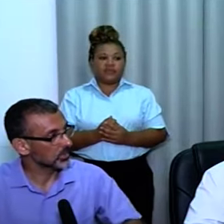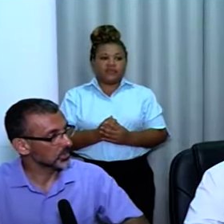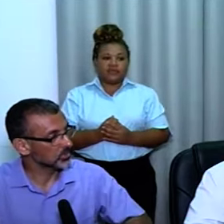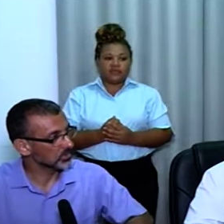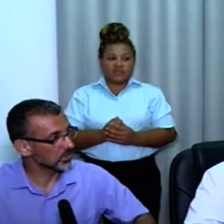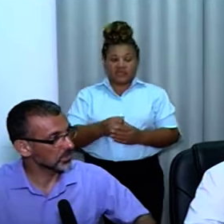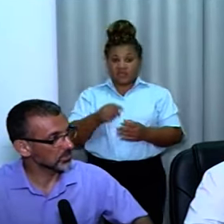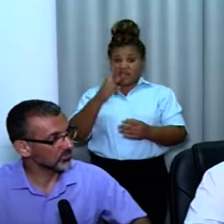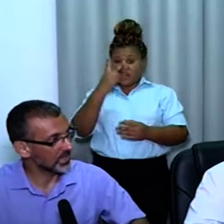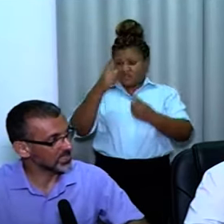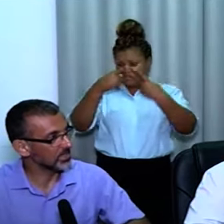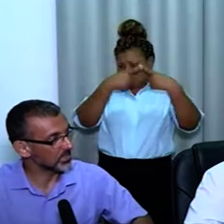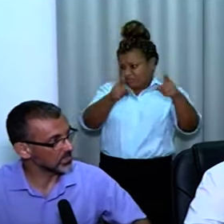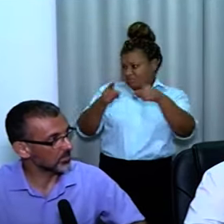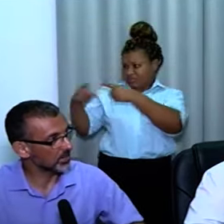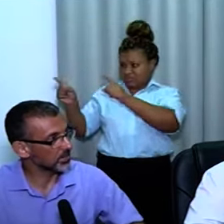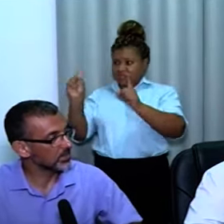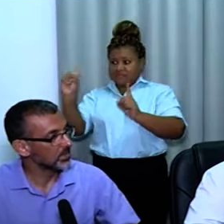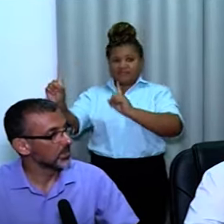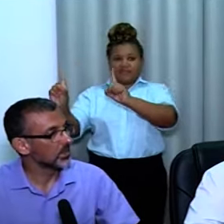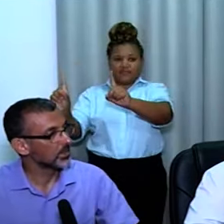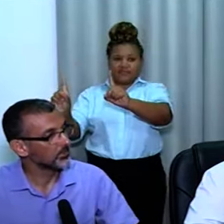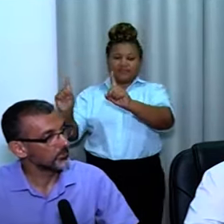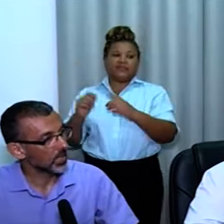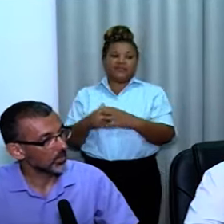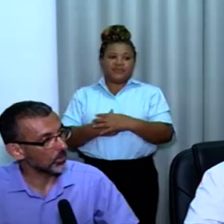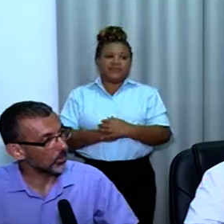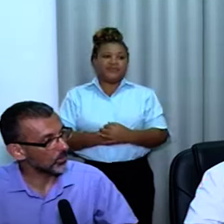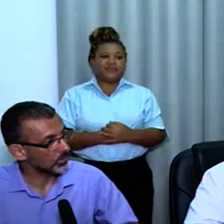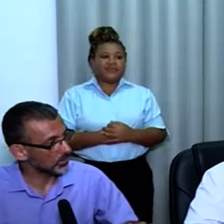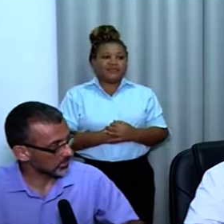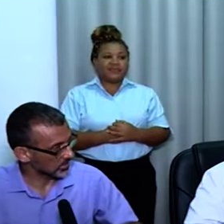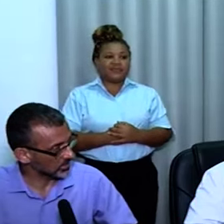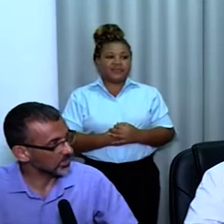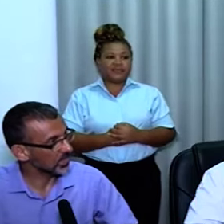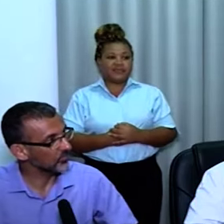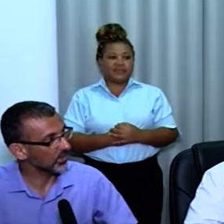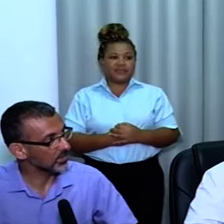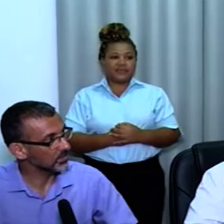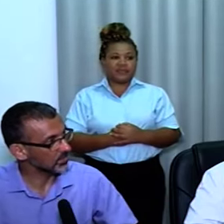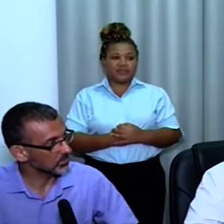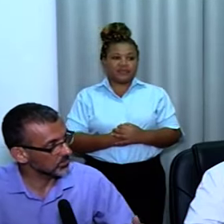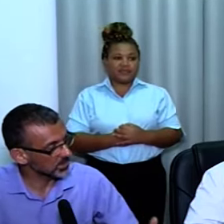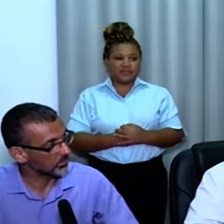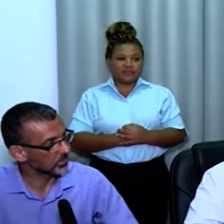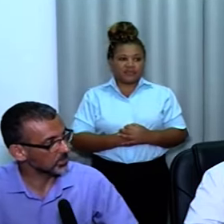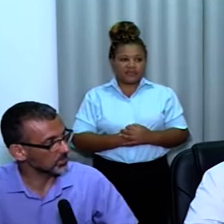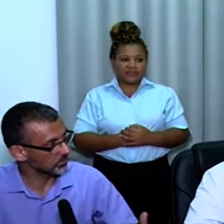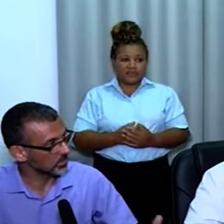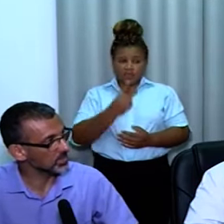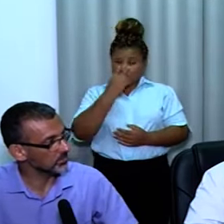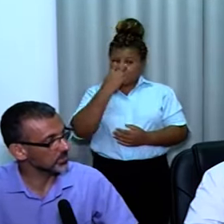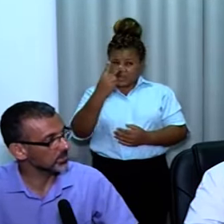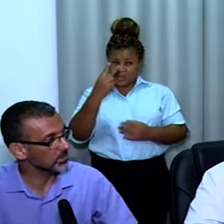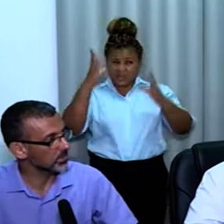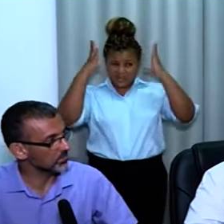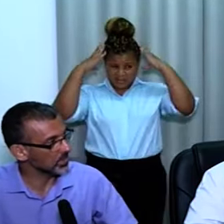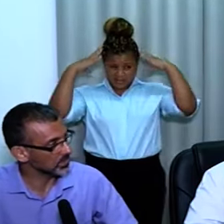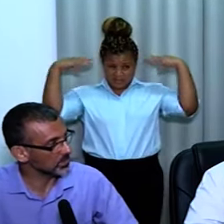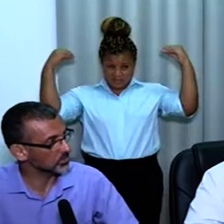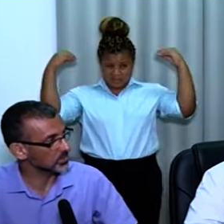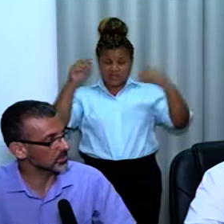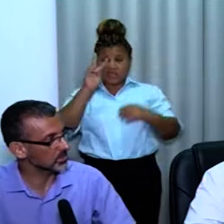autres dans les autres facilités se séparent. Alors, test in guy fait un sample, un prend sample